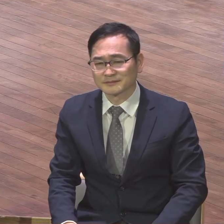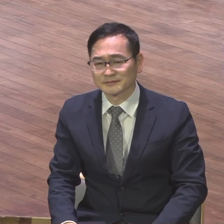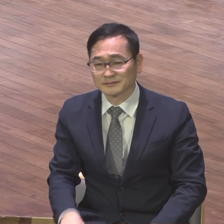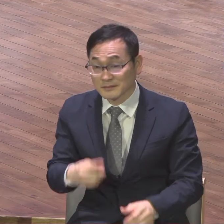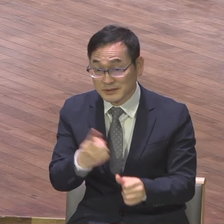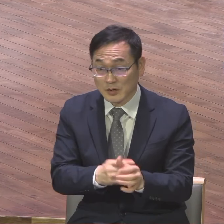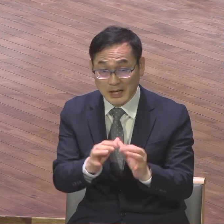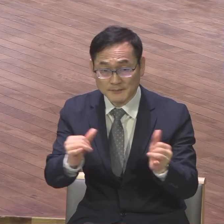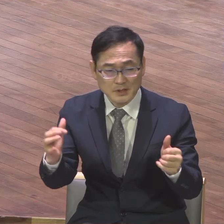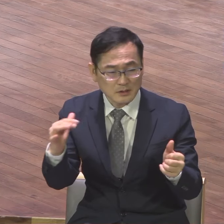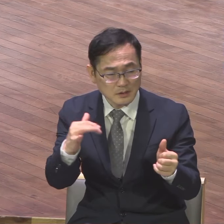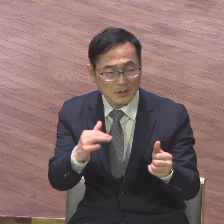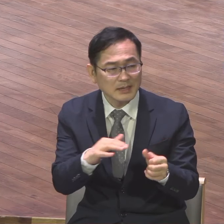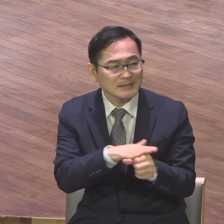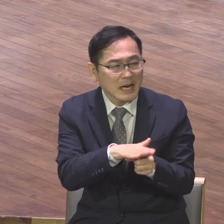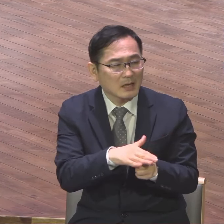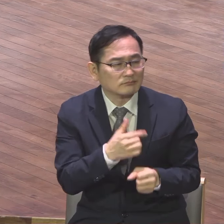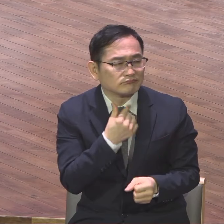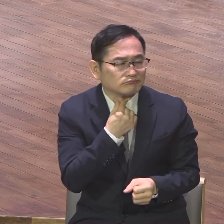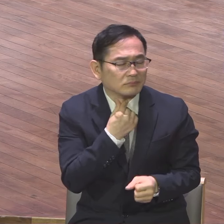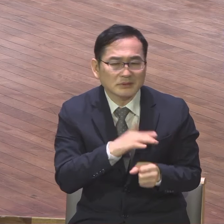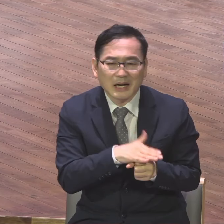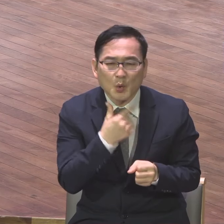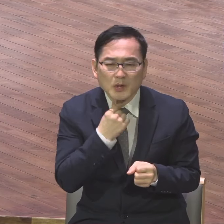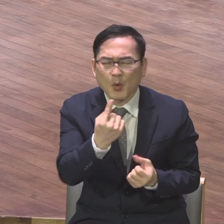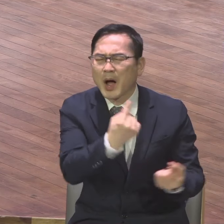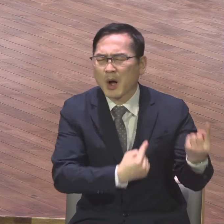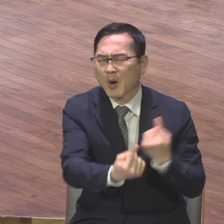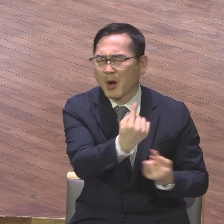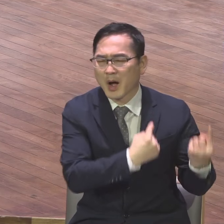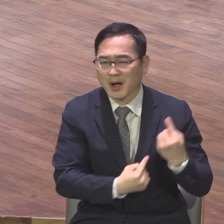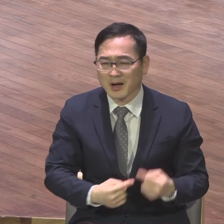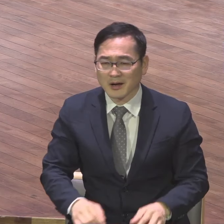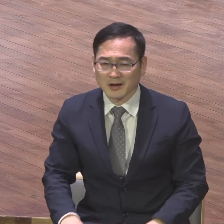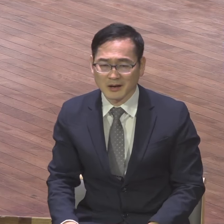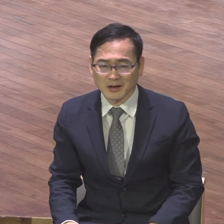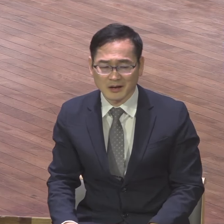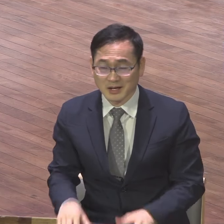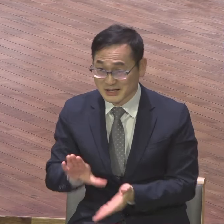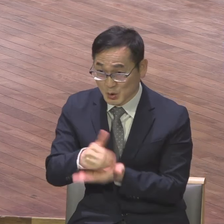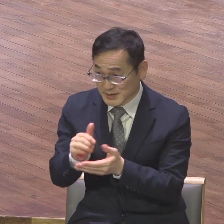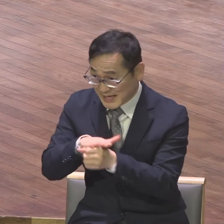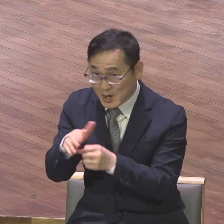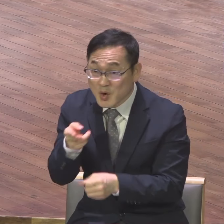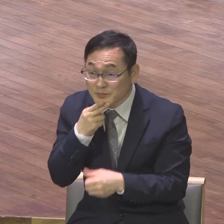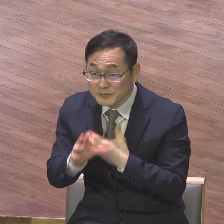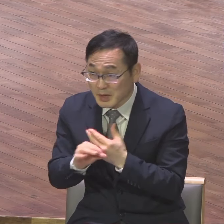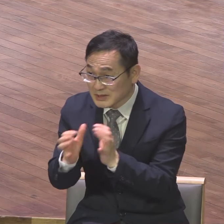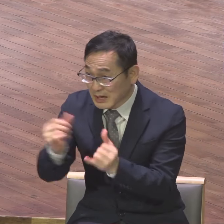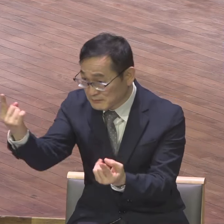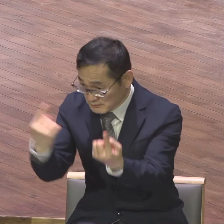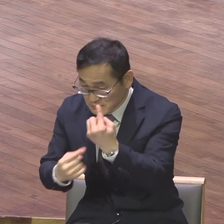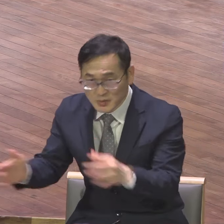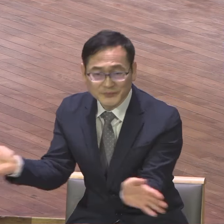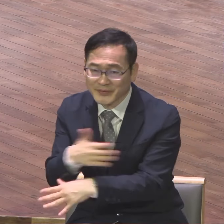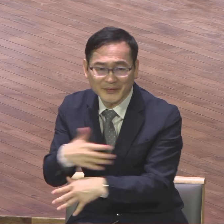와요. 그 사랑 느끼기 때문에. 그런데 이 따뜻한 그리스도 사랑이 없으면 사람이 없어.